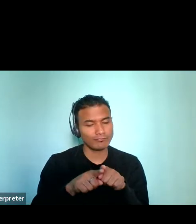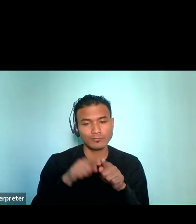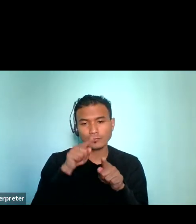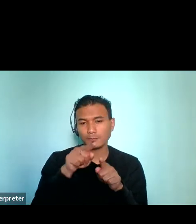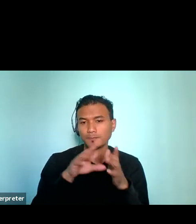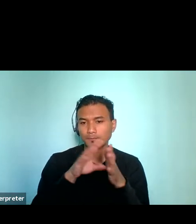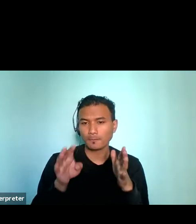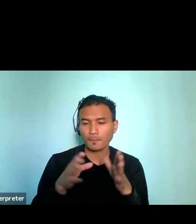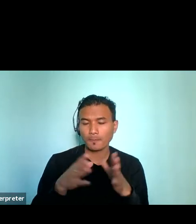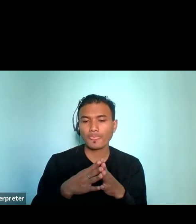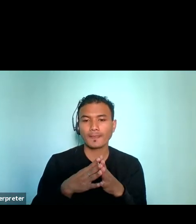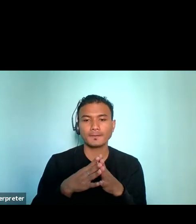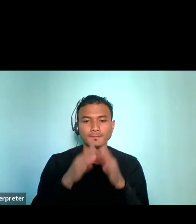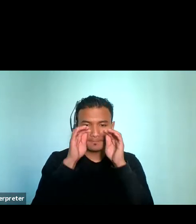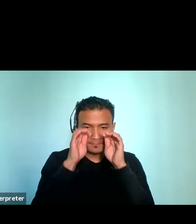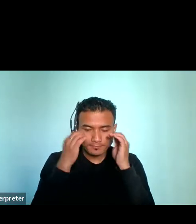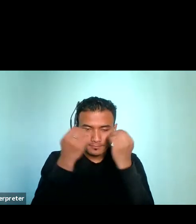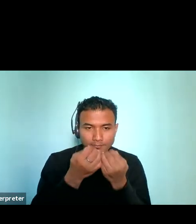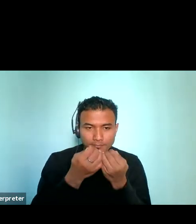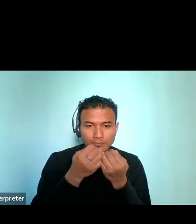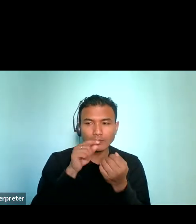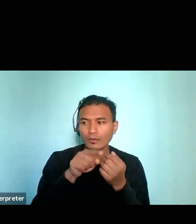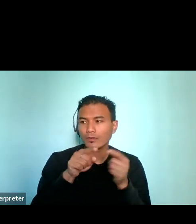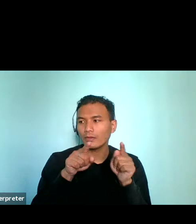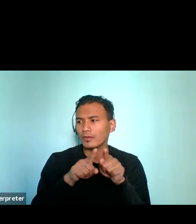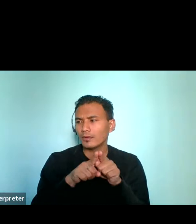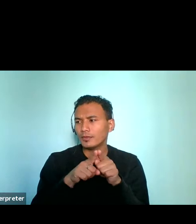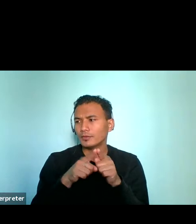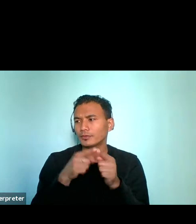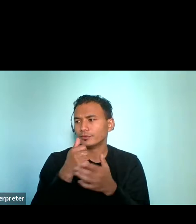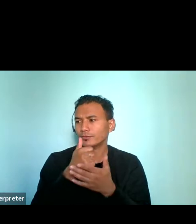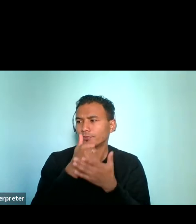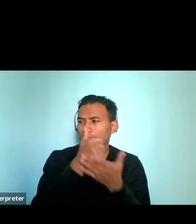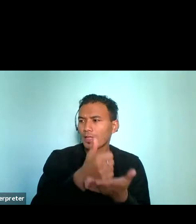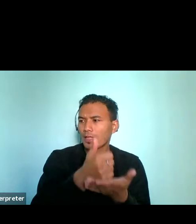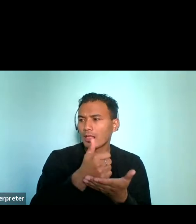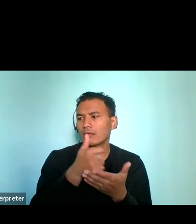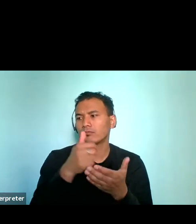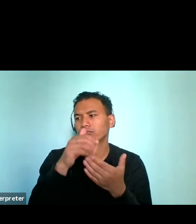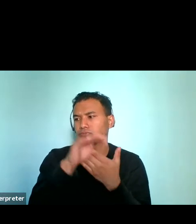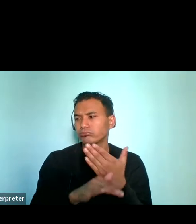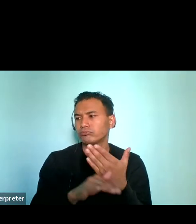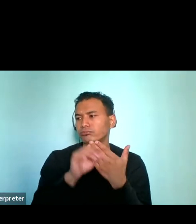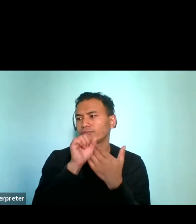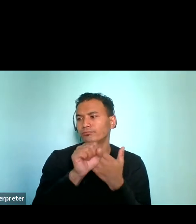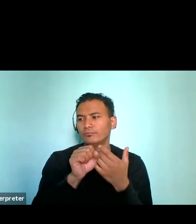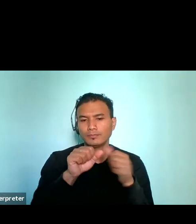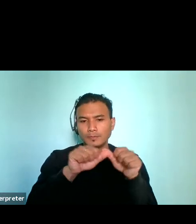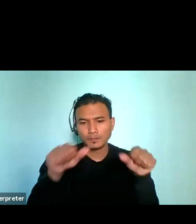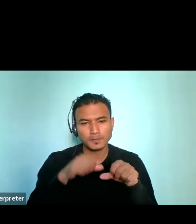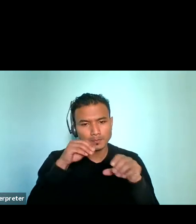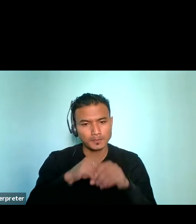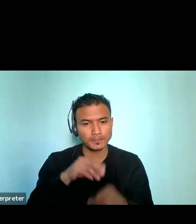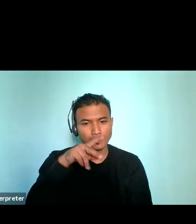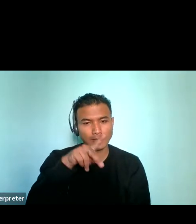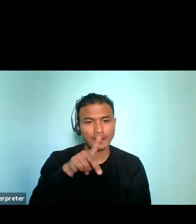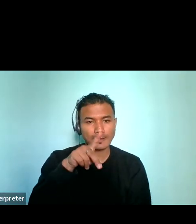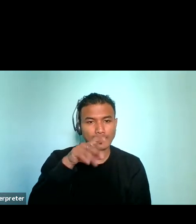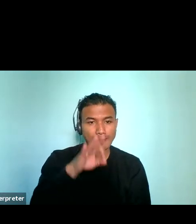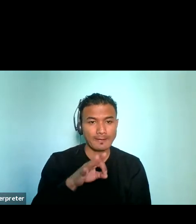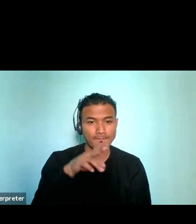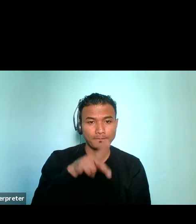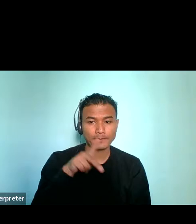lahan. Karena SPP juga merupakan anggota KPA di Jawa Barat sejak tahun 2000,